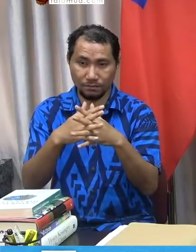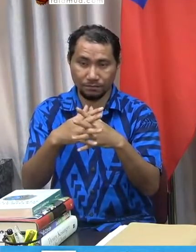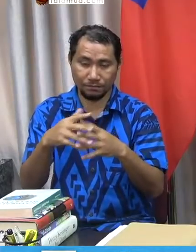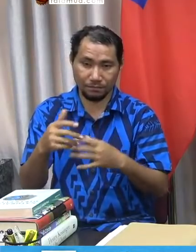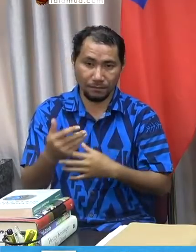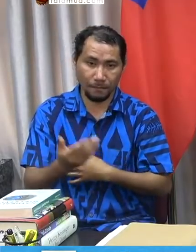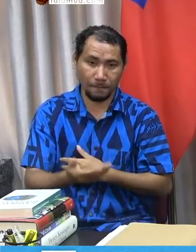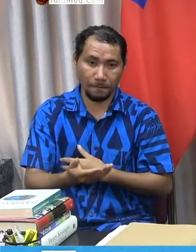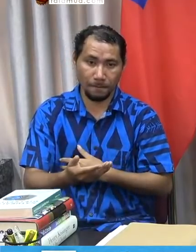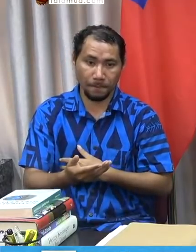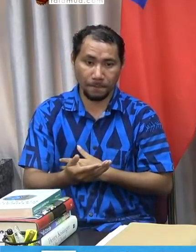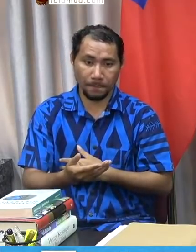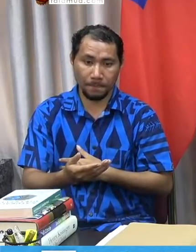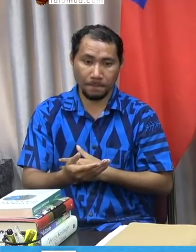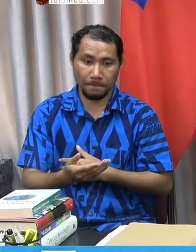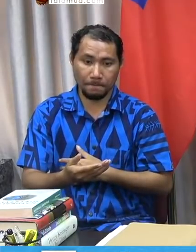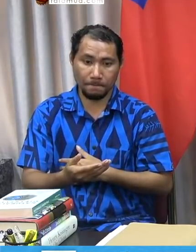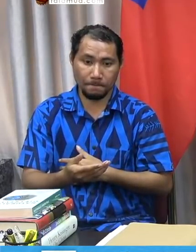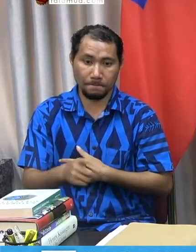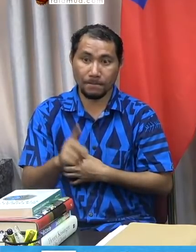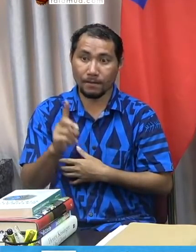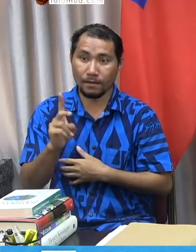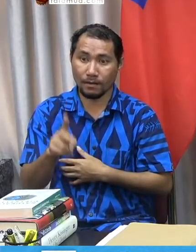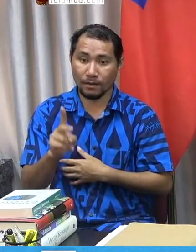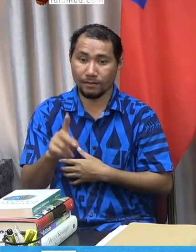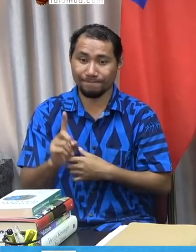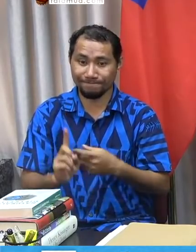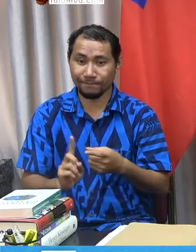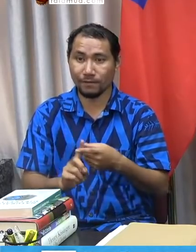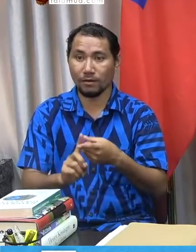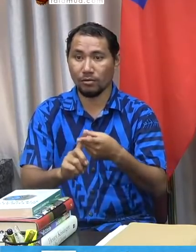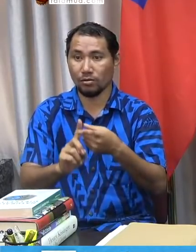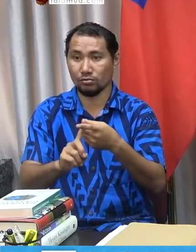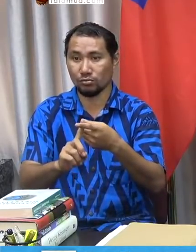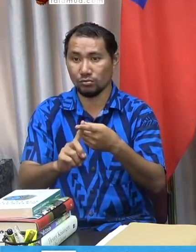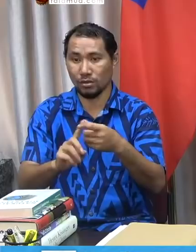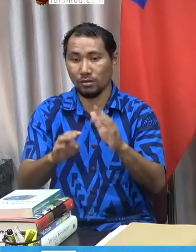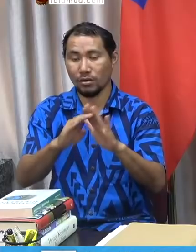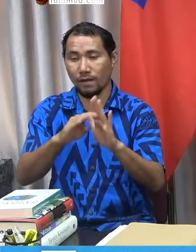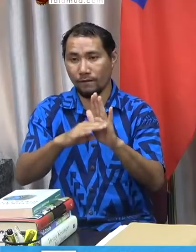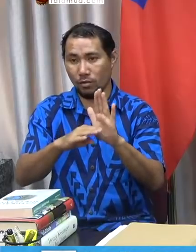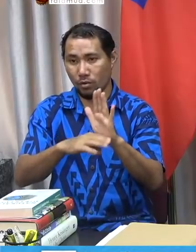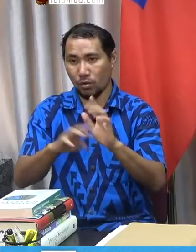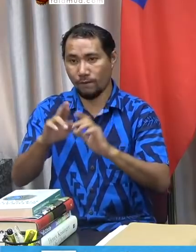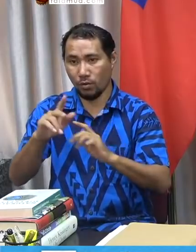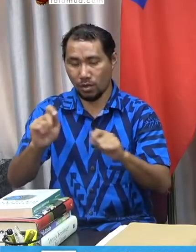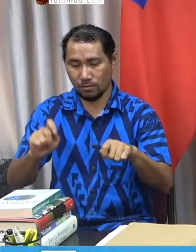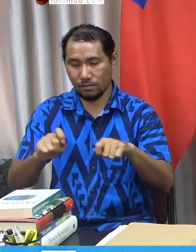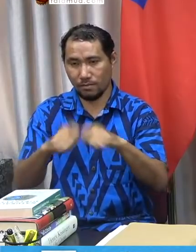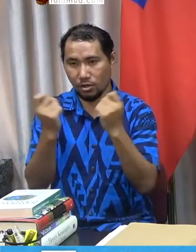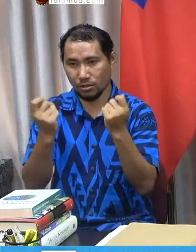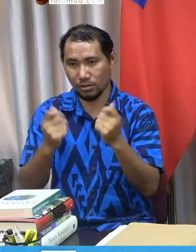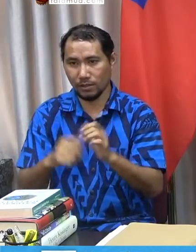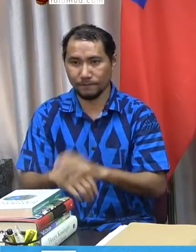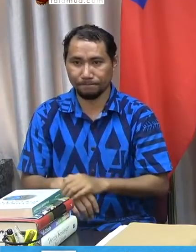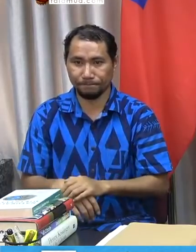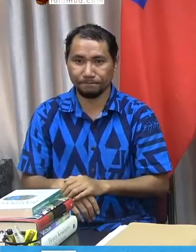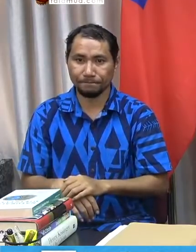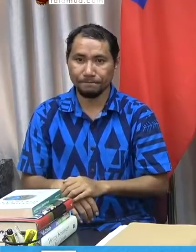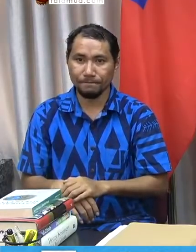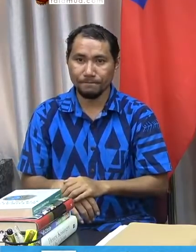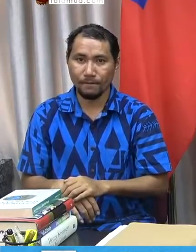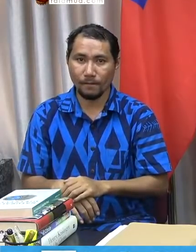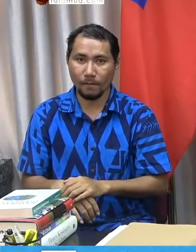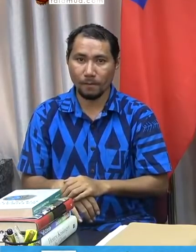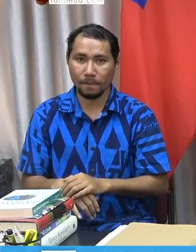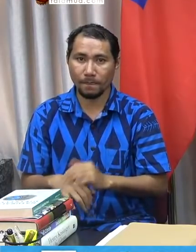ua toe whaawau inai ia poloa inga i tusai ma whalaglawe tupu whafose. Mo le piliota